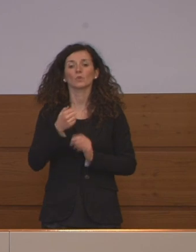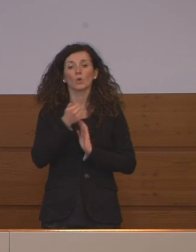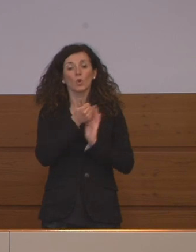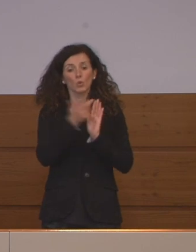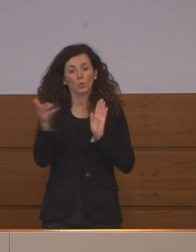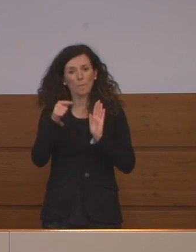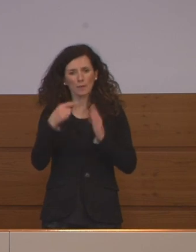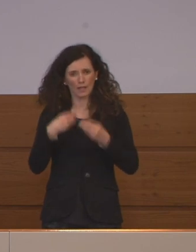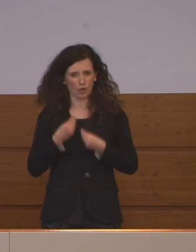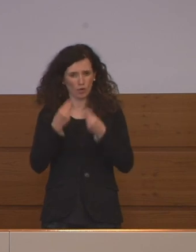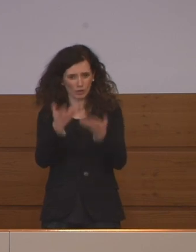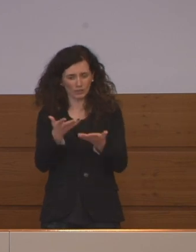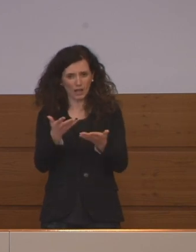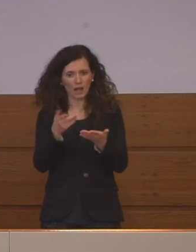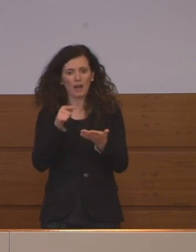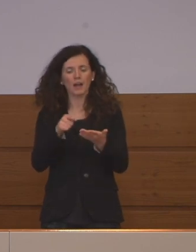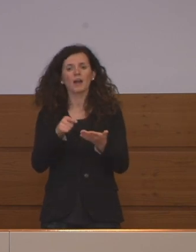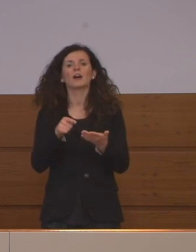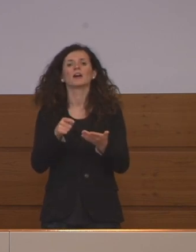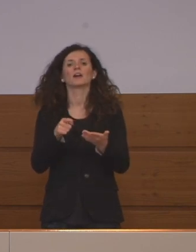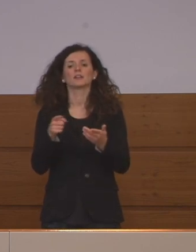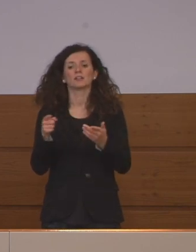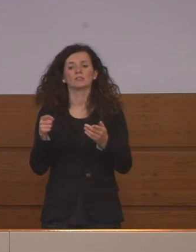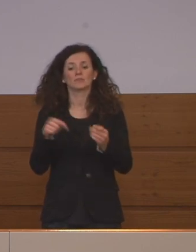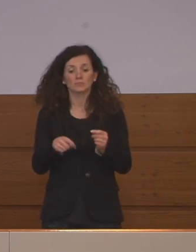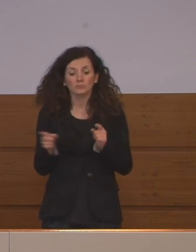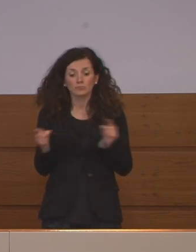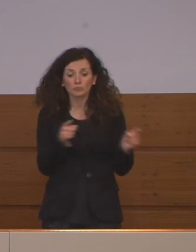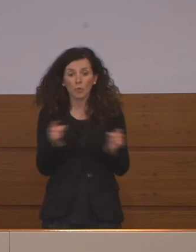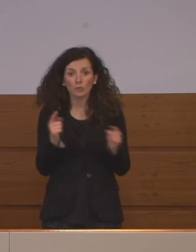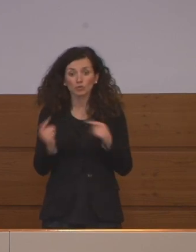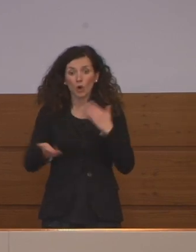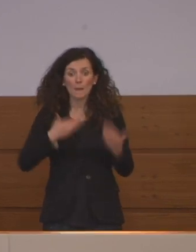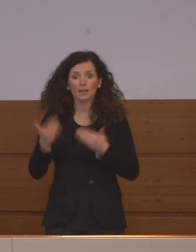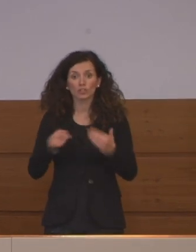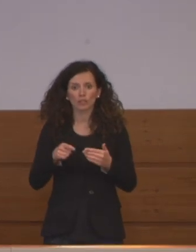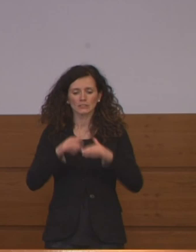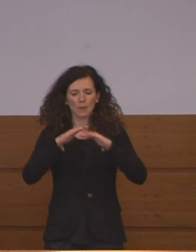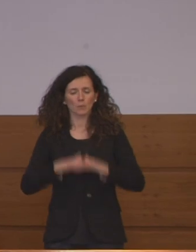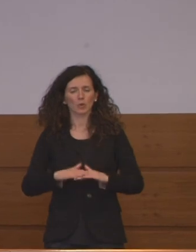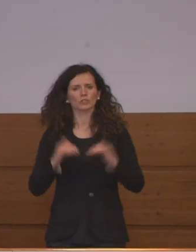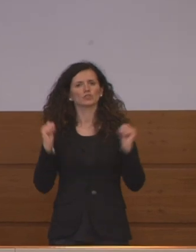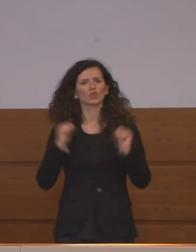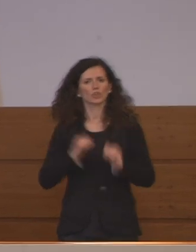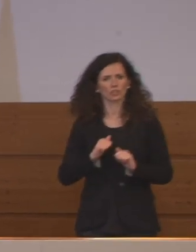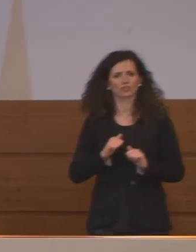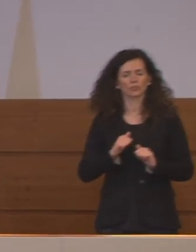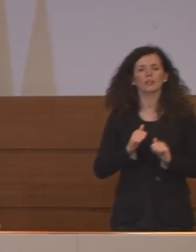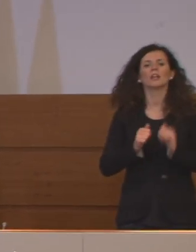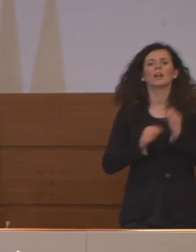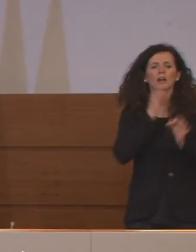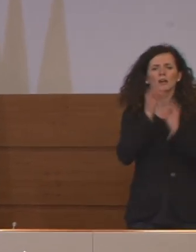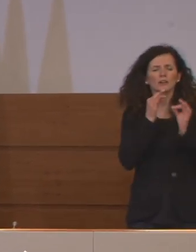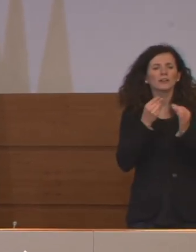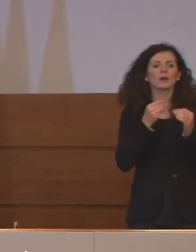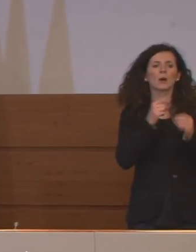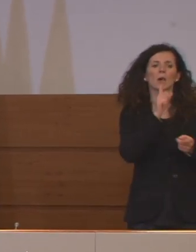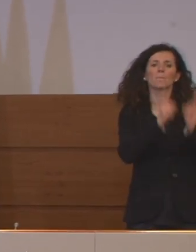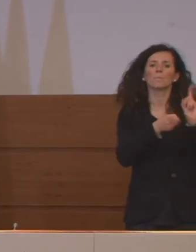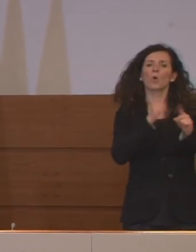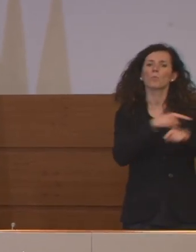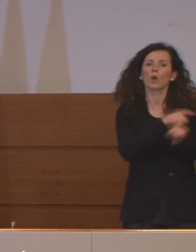fondamentalmente il numero che in un emergenza di protezione civile definiremmo popolazione assistita cioè